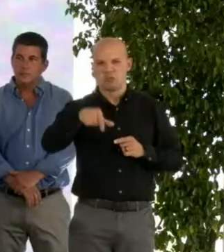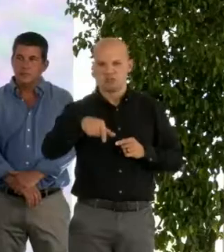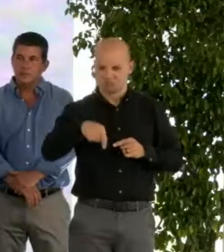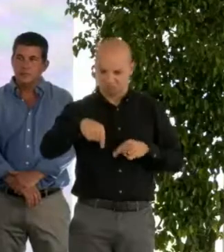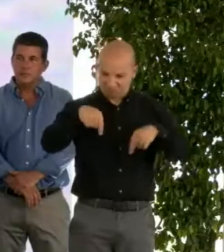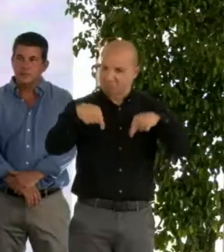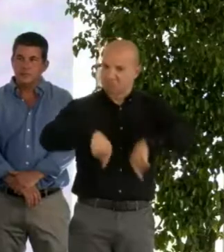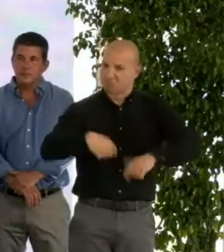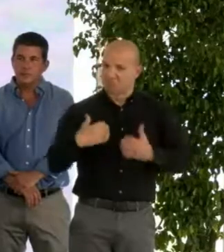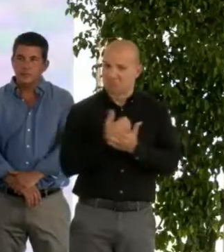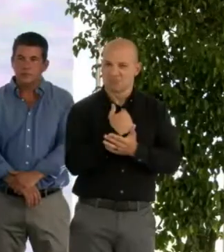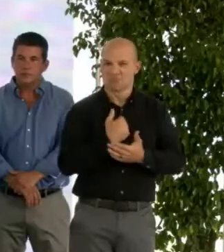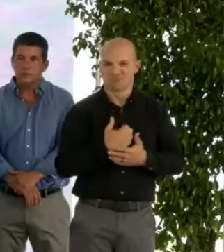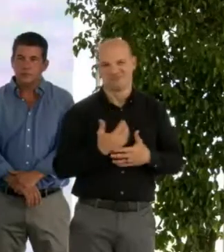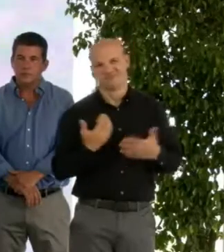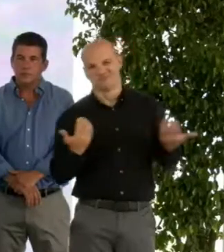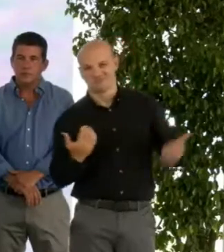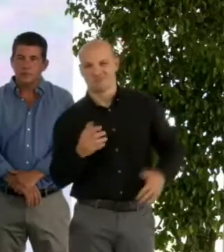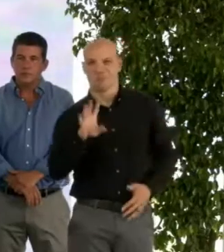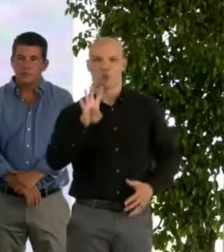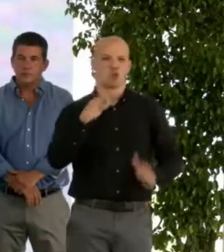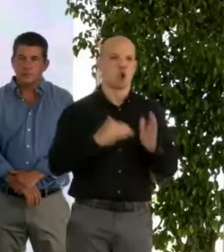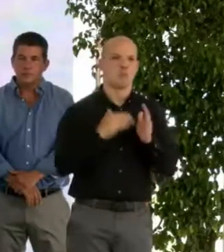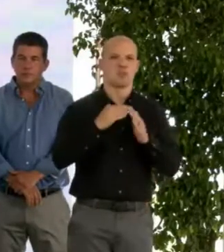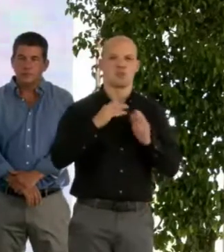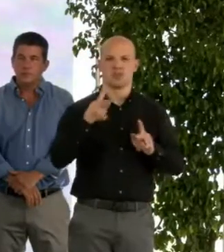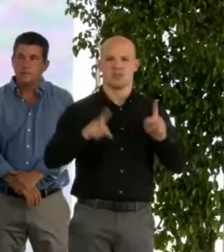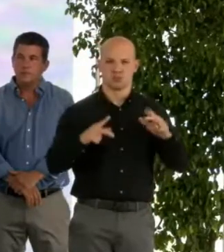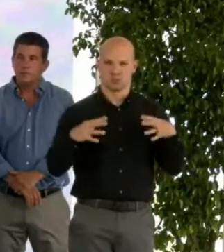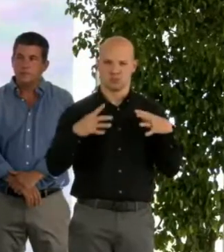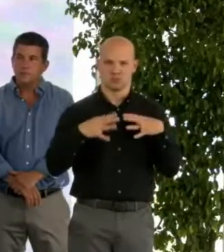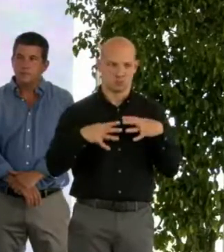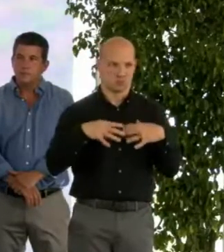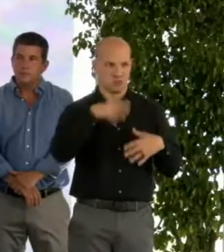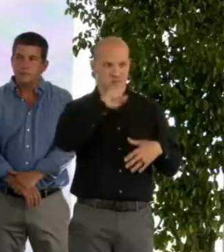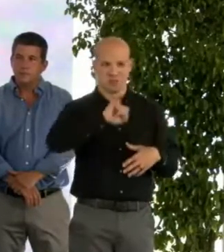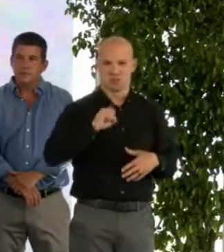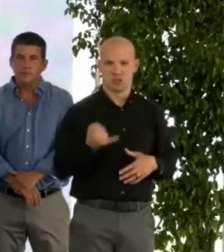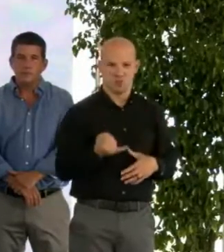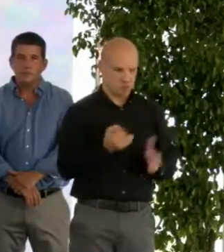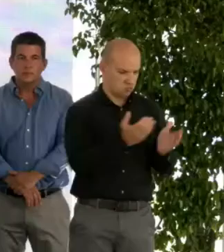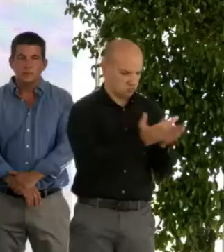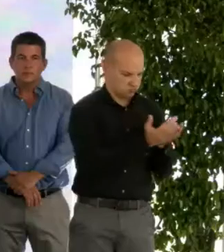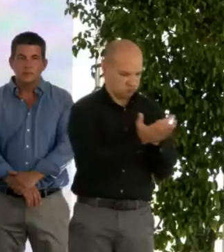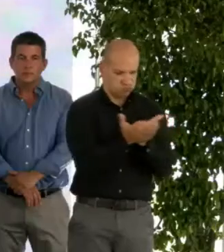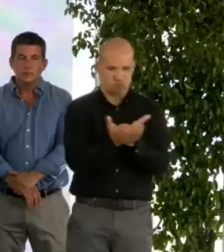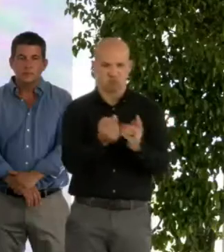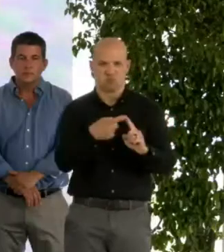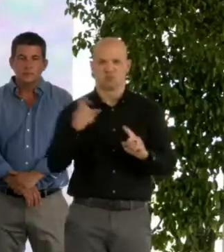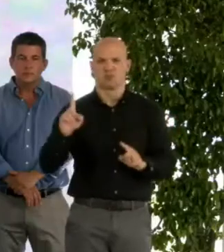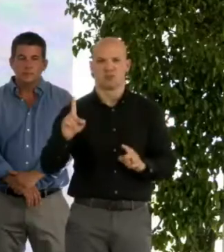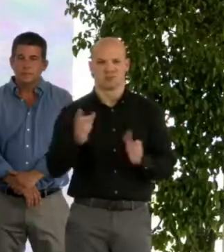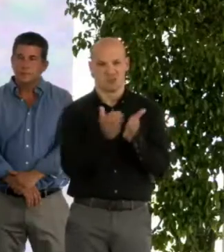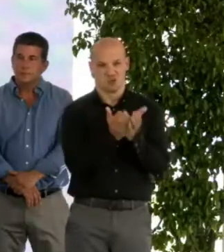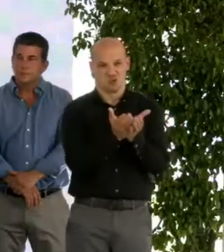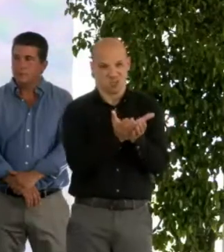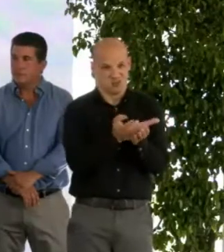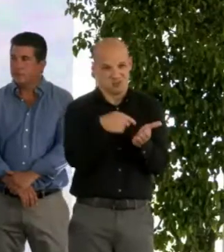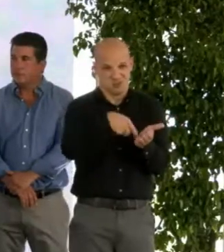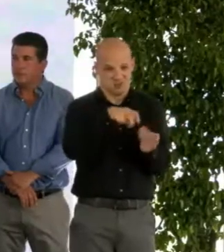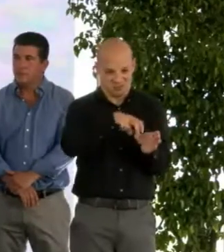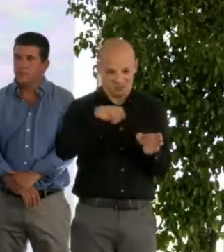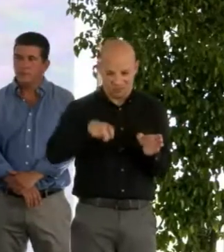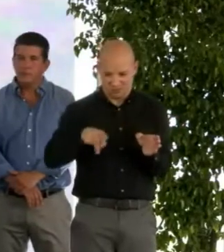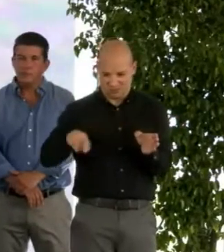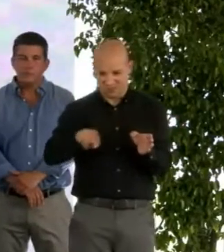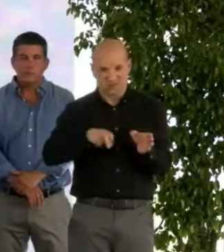que 4 millones de los turistas que visitan al viejo San Juan vienen en crucero. Sabemos también que la mayoría de ellos,